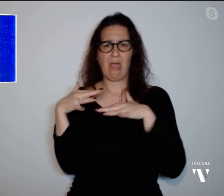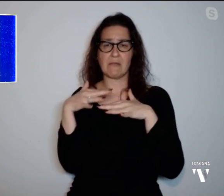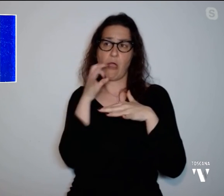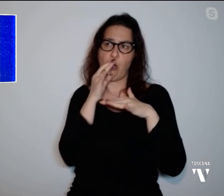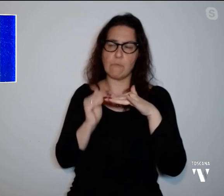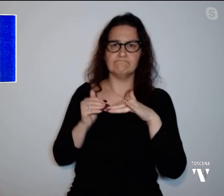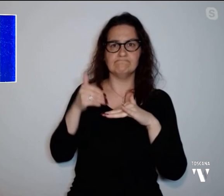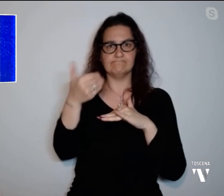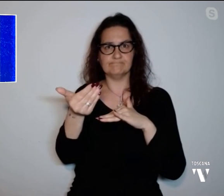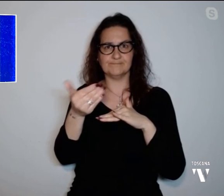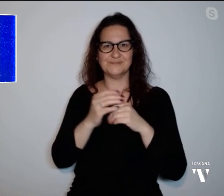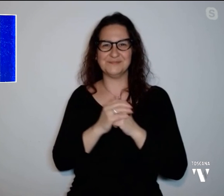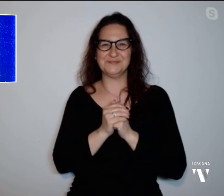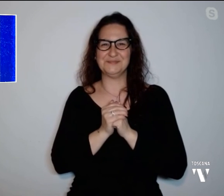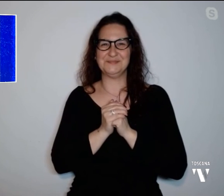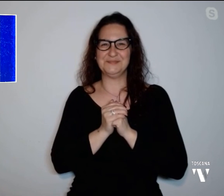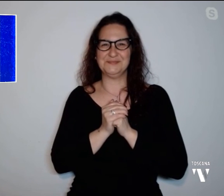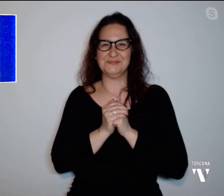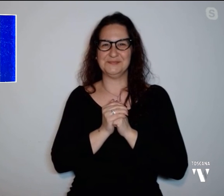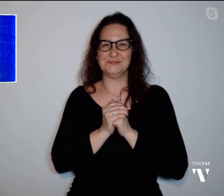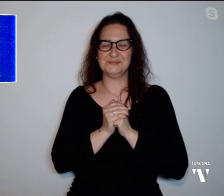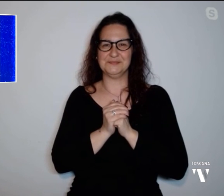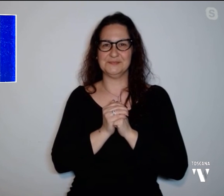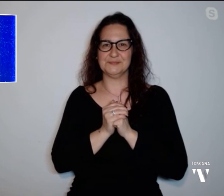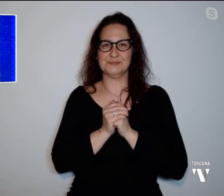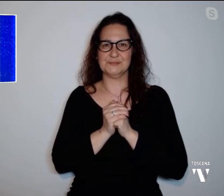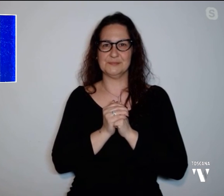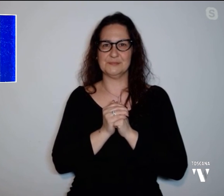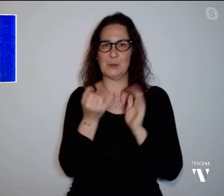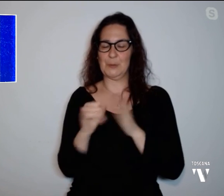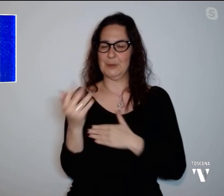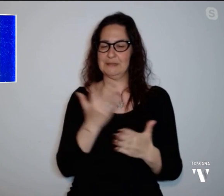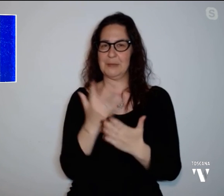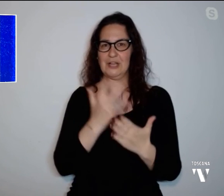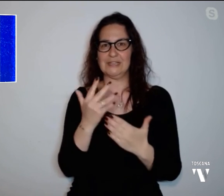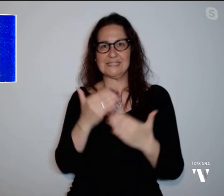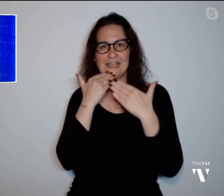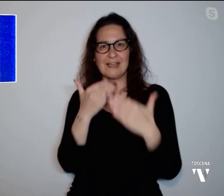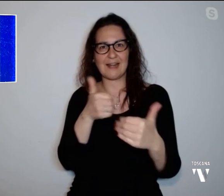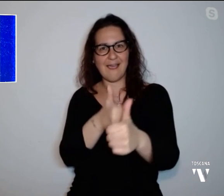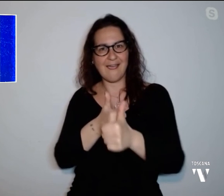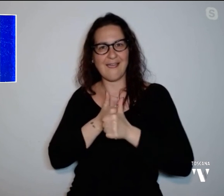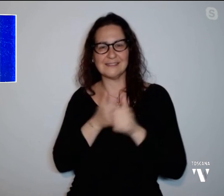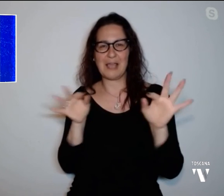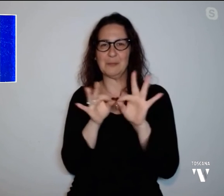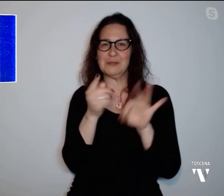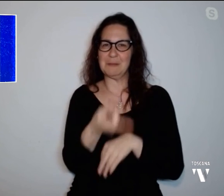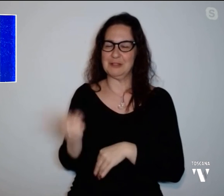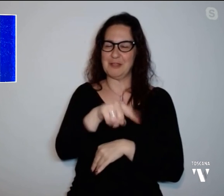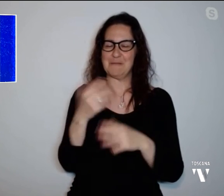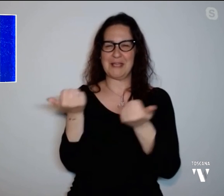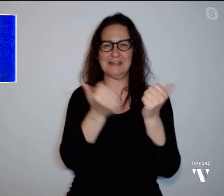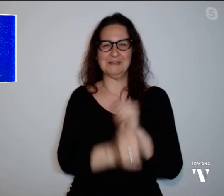superiori nelle massime. È tutto, grazie per averci seguito, arrivederci a domani.